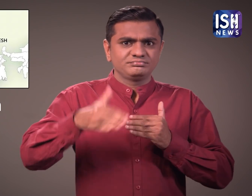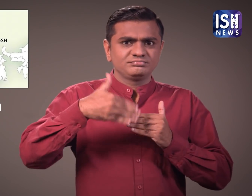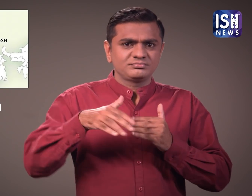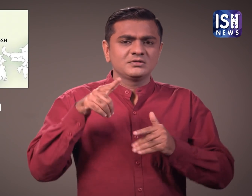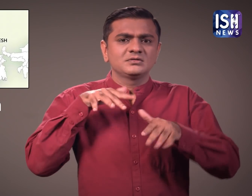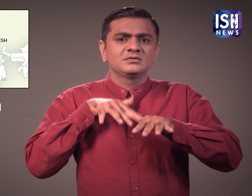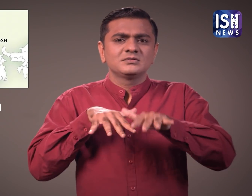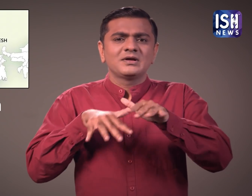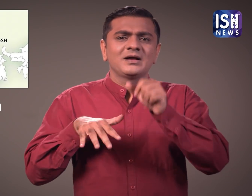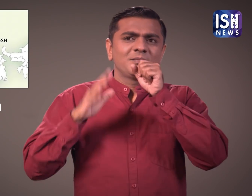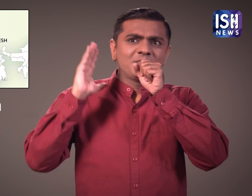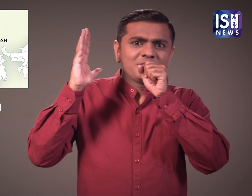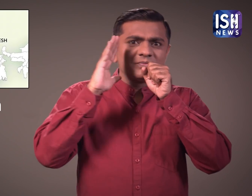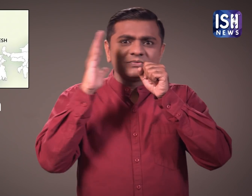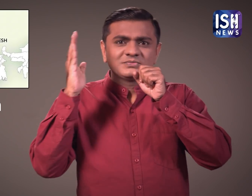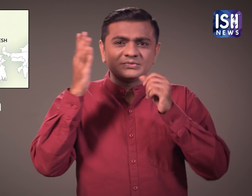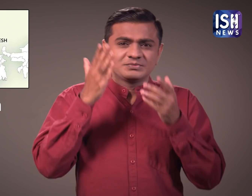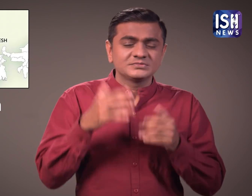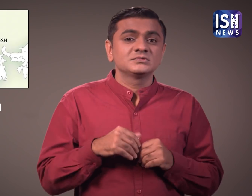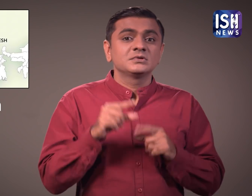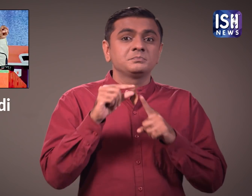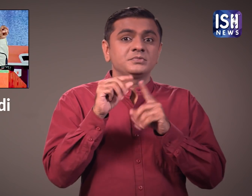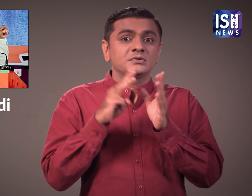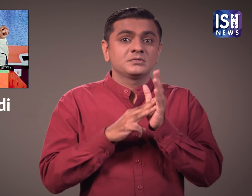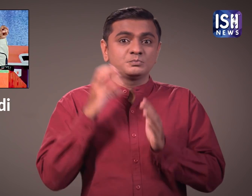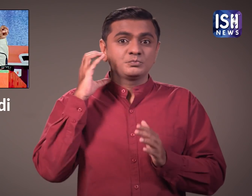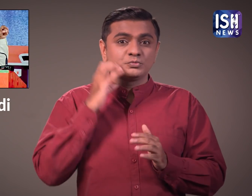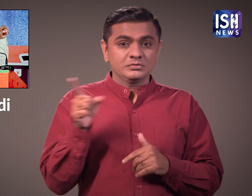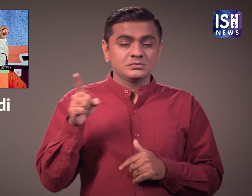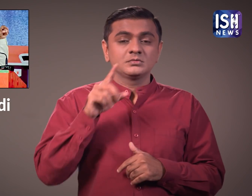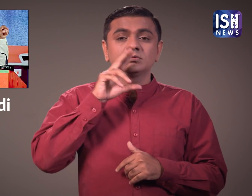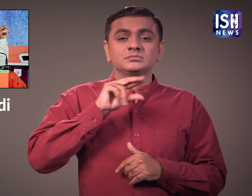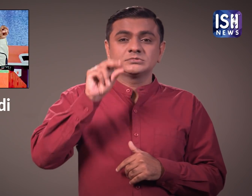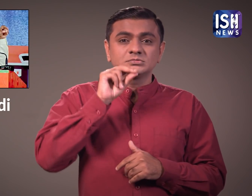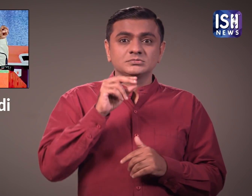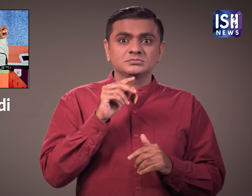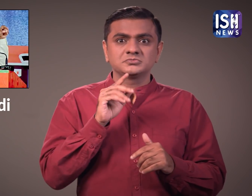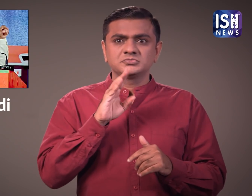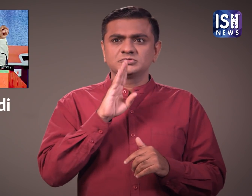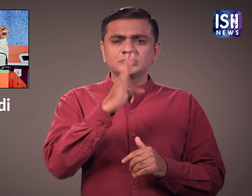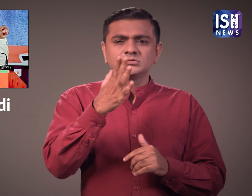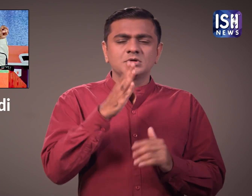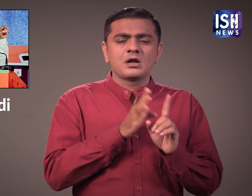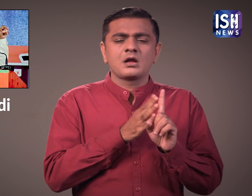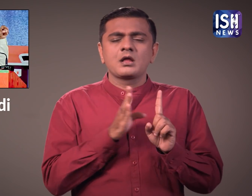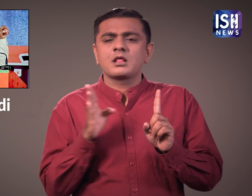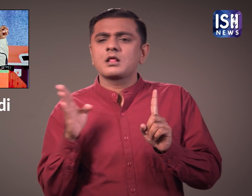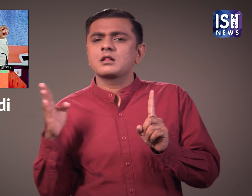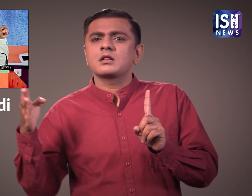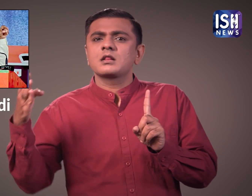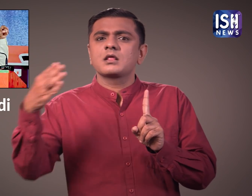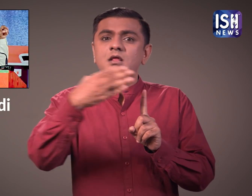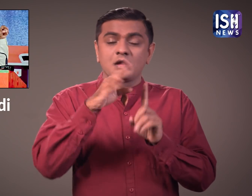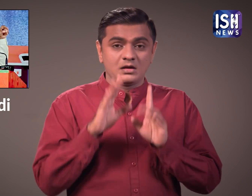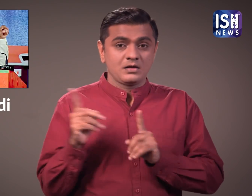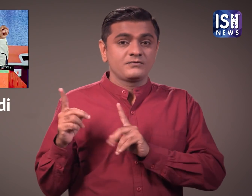करते हुए प्रधानमंत्री मोदी ने हिजाब मुद्धे पर टिप्रणी की लेकिन परकोश प्रूप से।